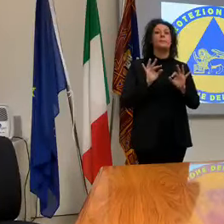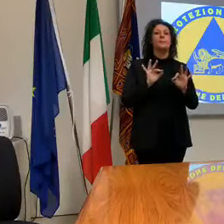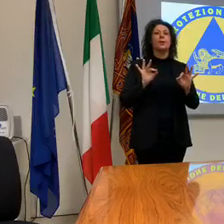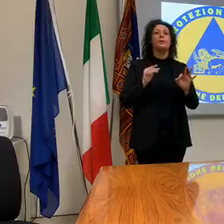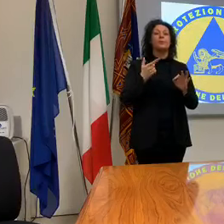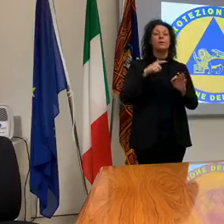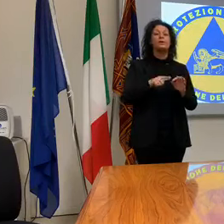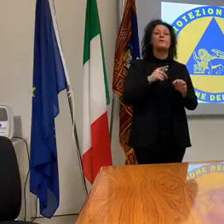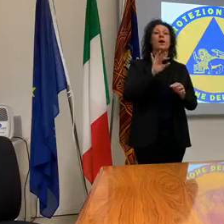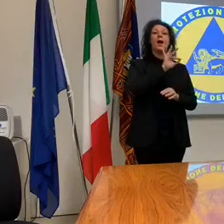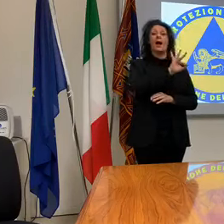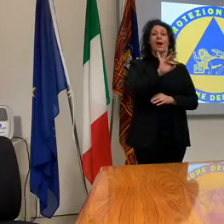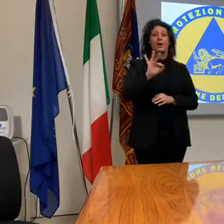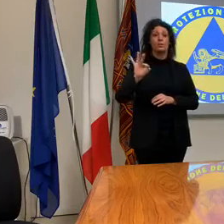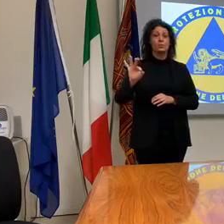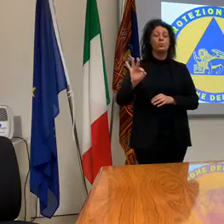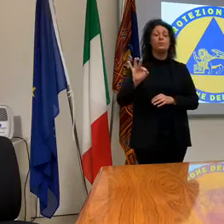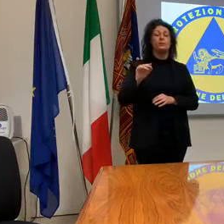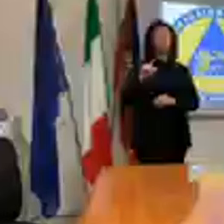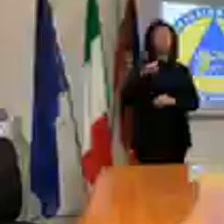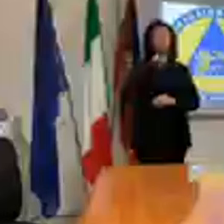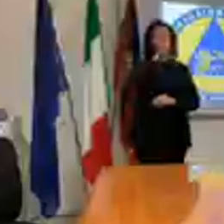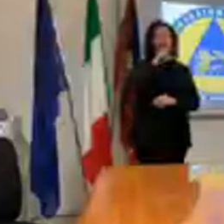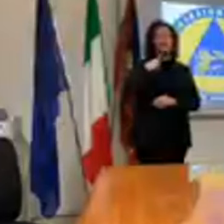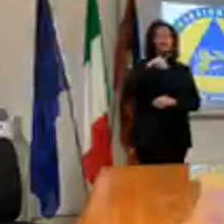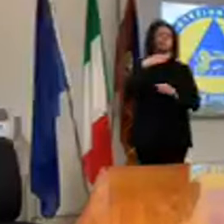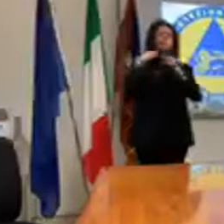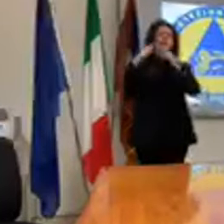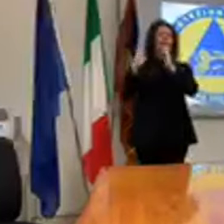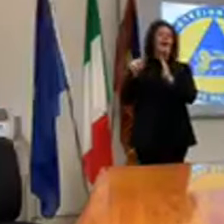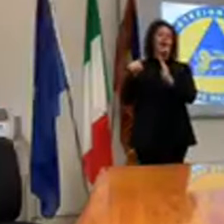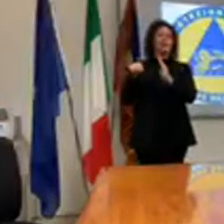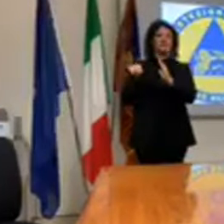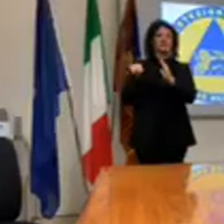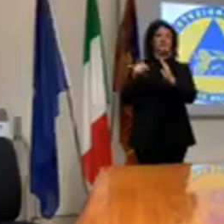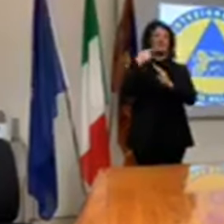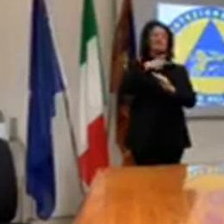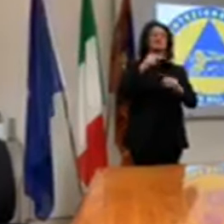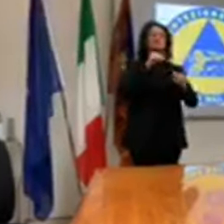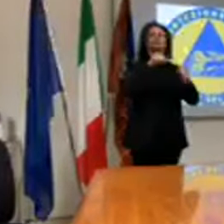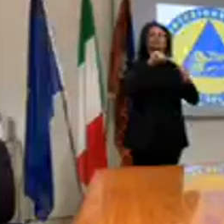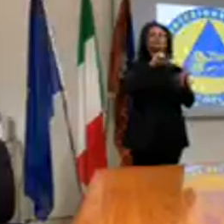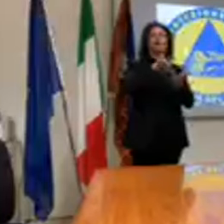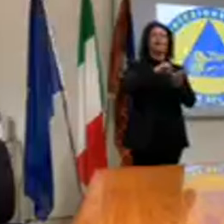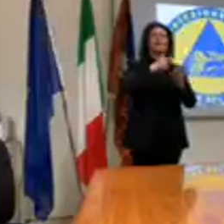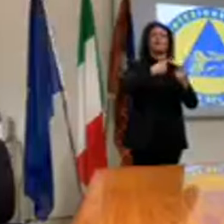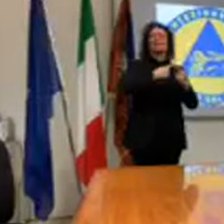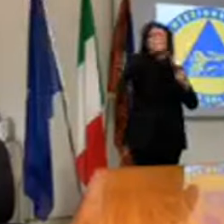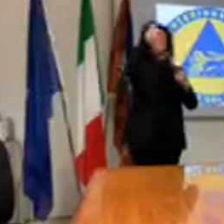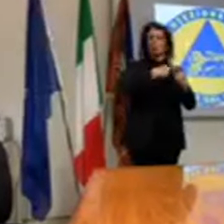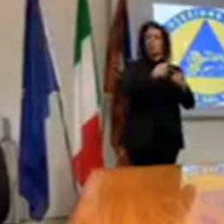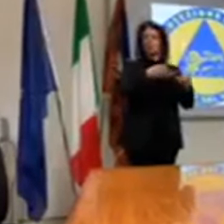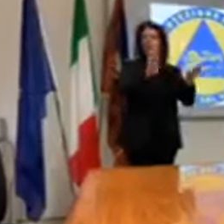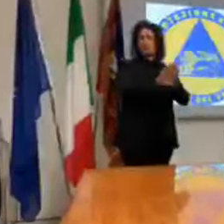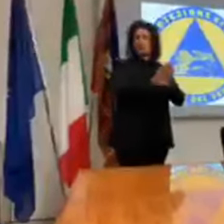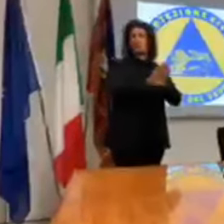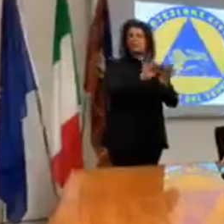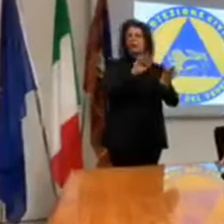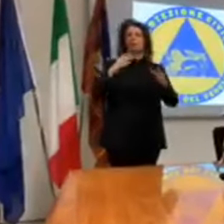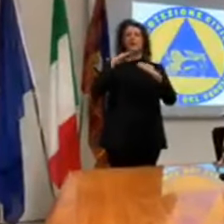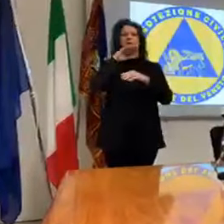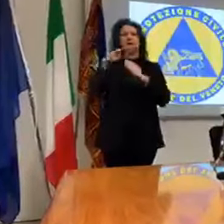abbiamo bloccato il servizio residenziale. Sui tamponi abbiamo iniziato, come abbiamo detto, sia con l'ISPISA sia